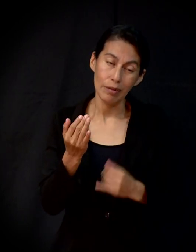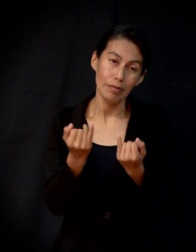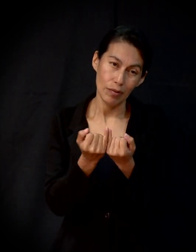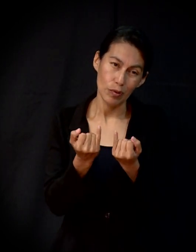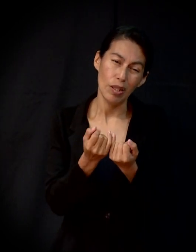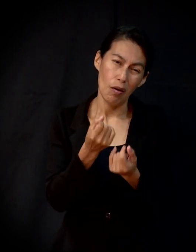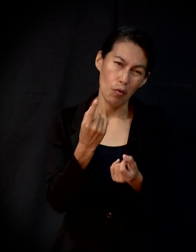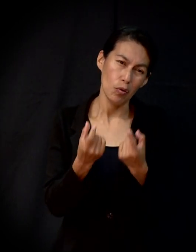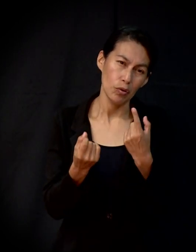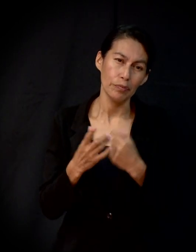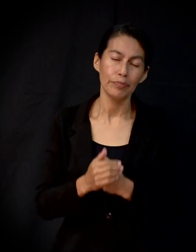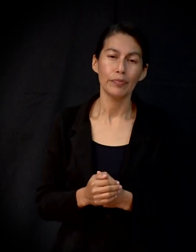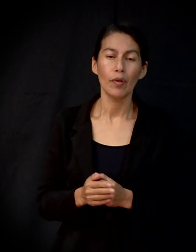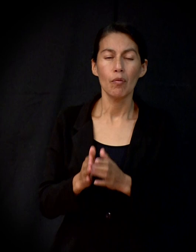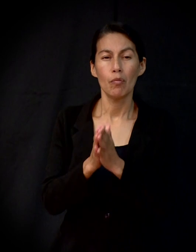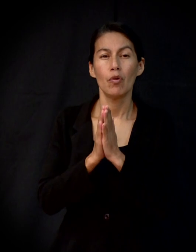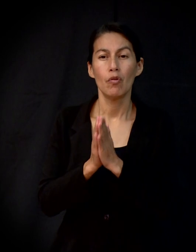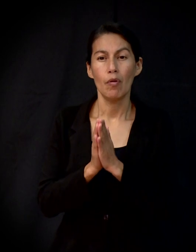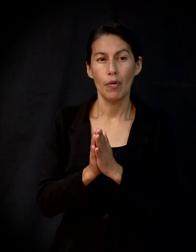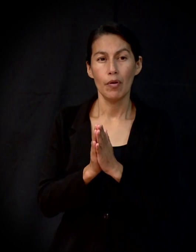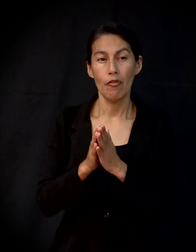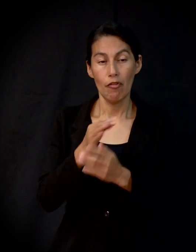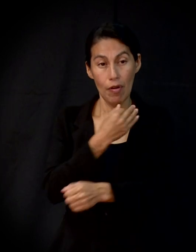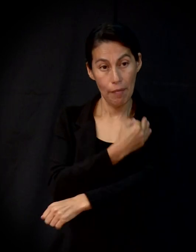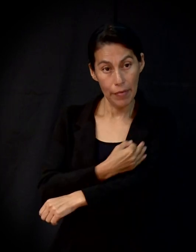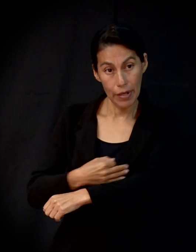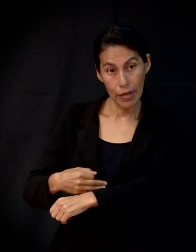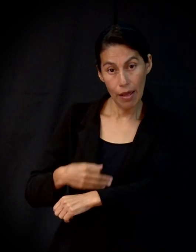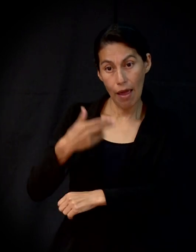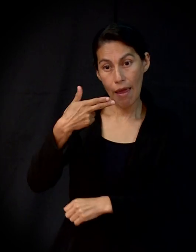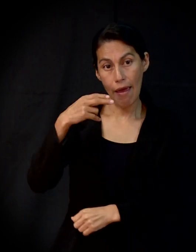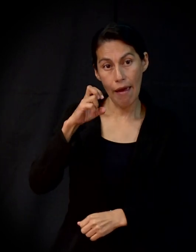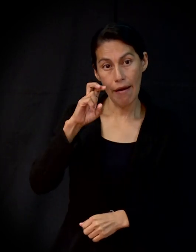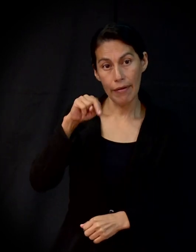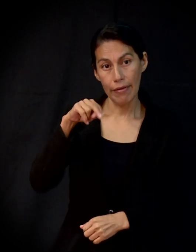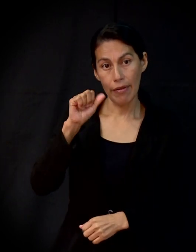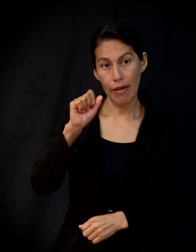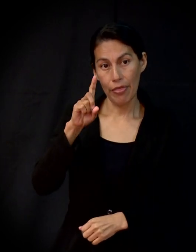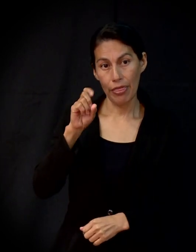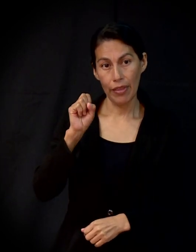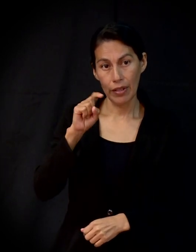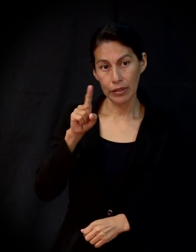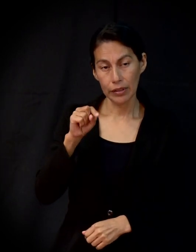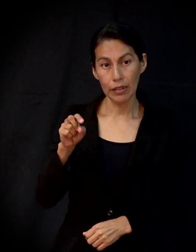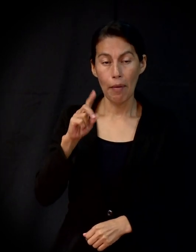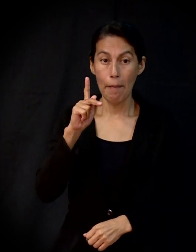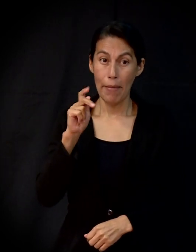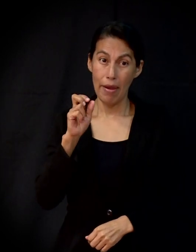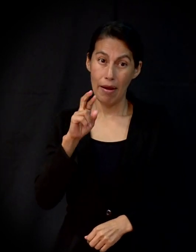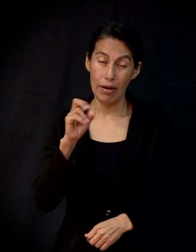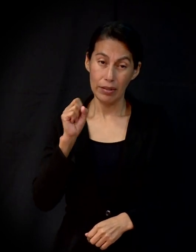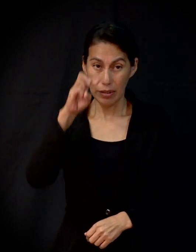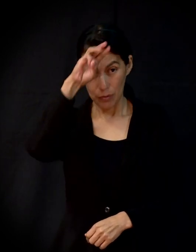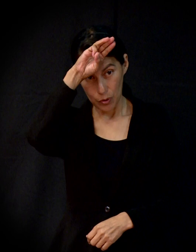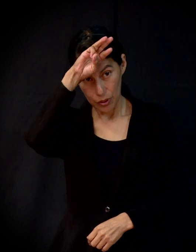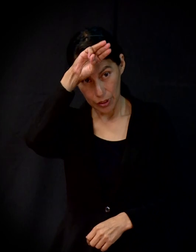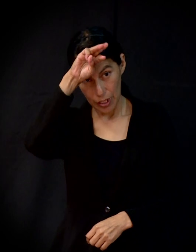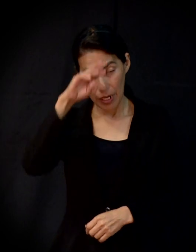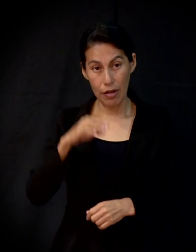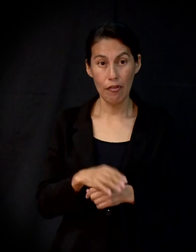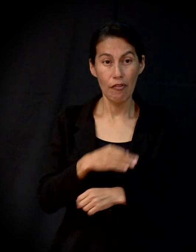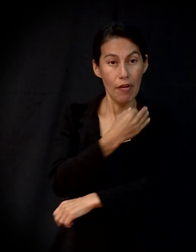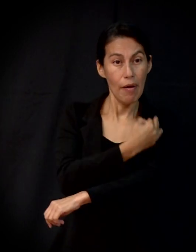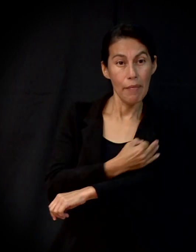de la familia Hernández Pérez, aquí en Monterrey. Por la familia Hernández de Chalco, Estado